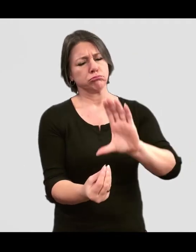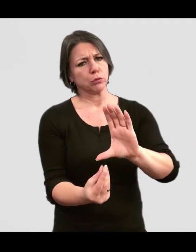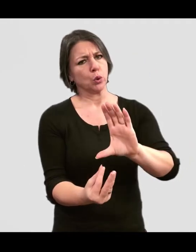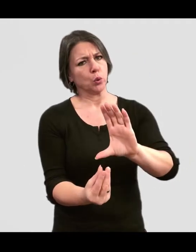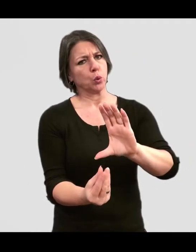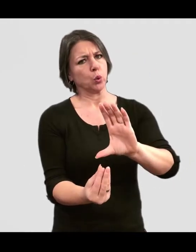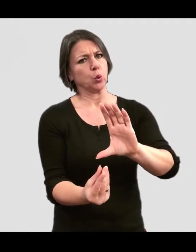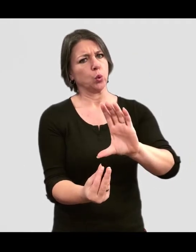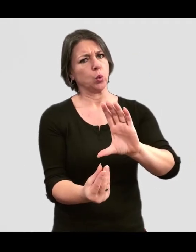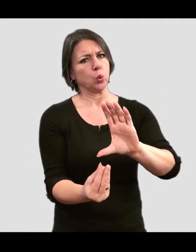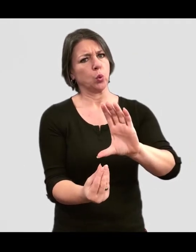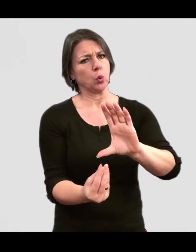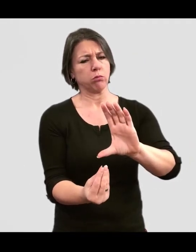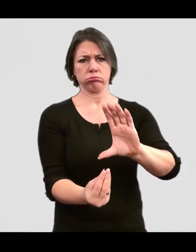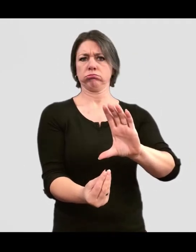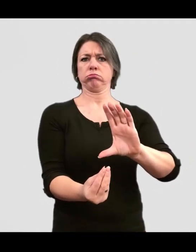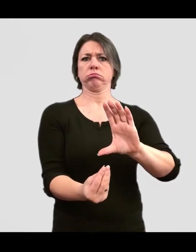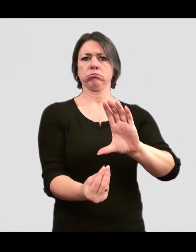Tak, vidíte to?